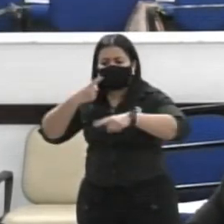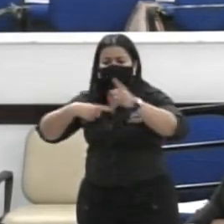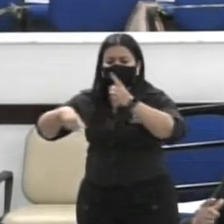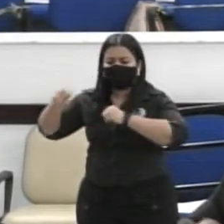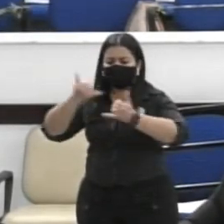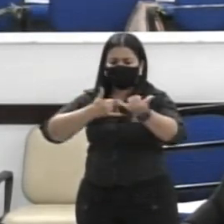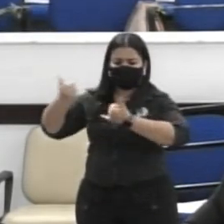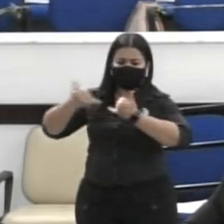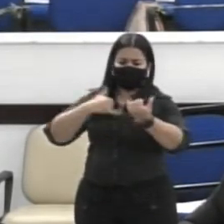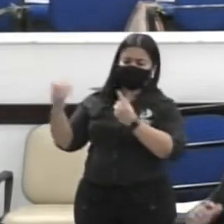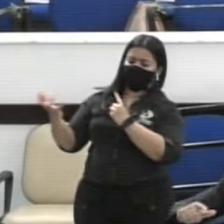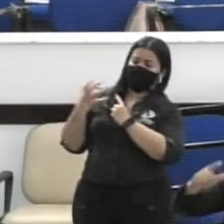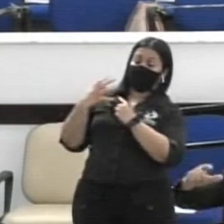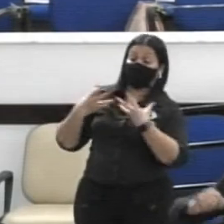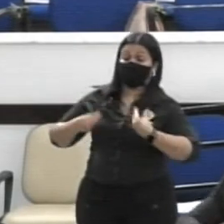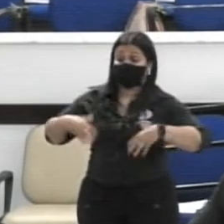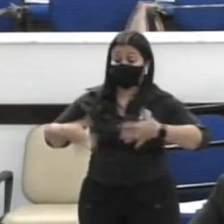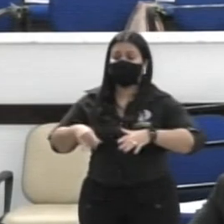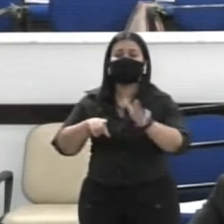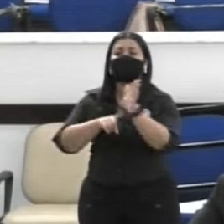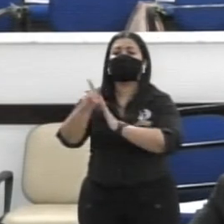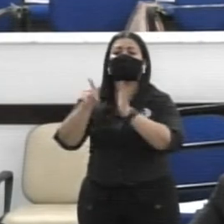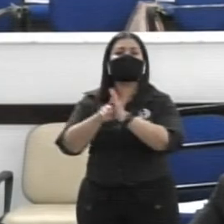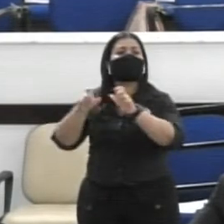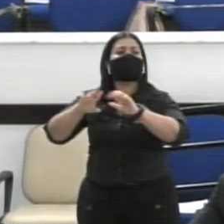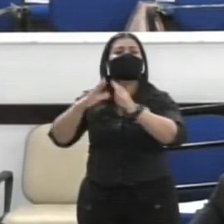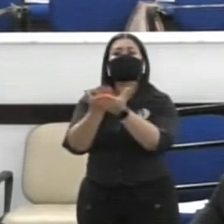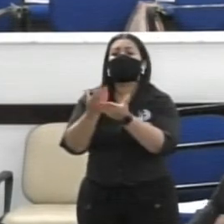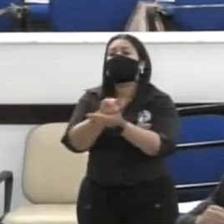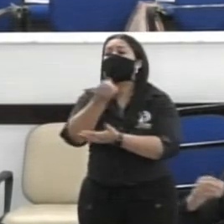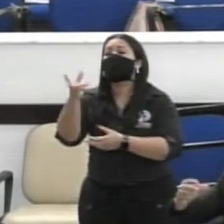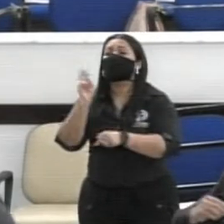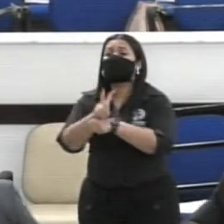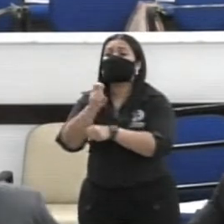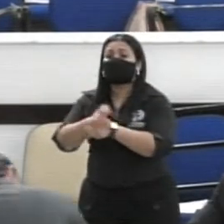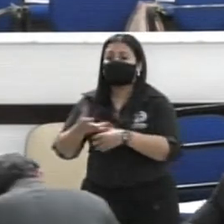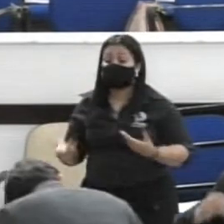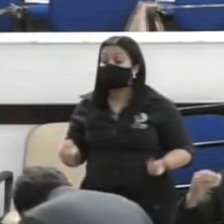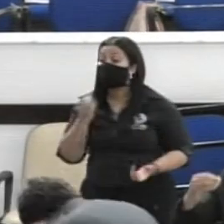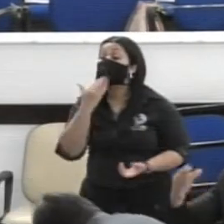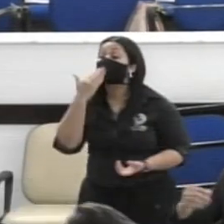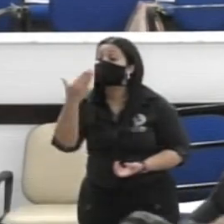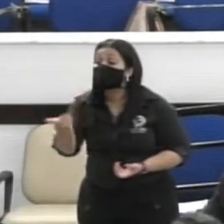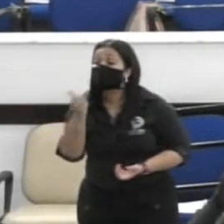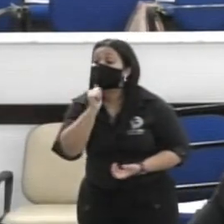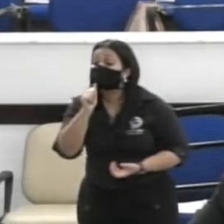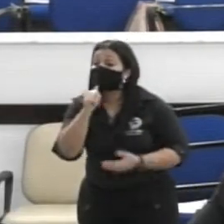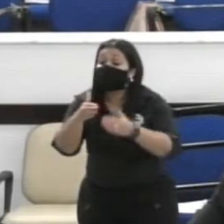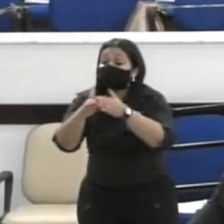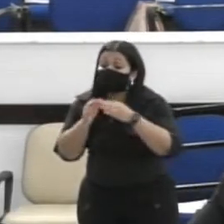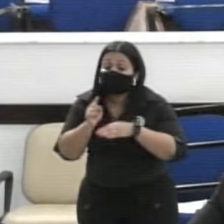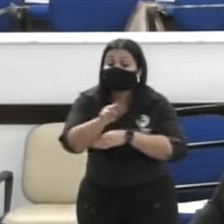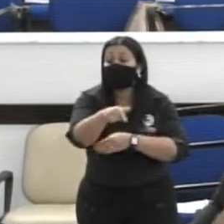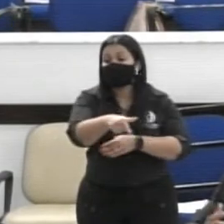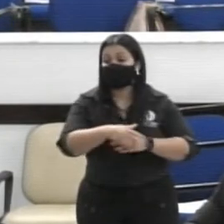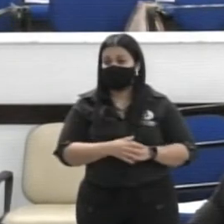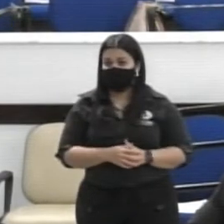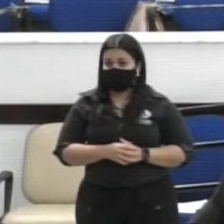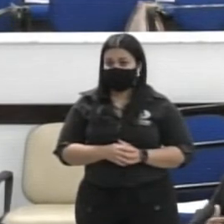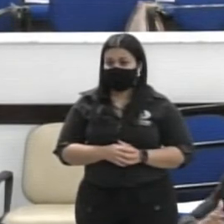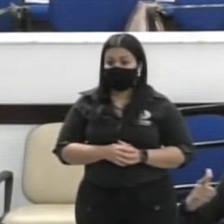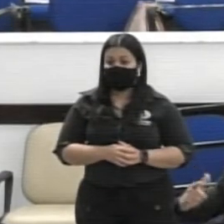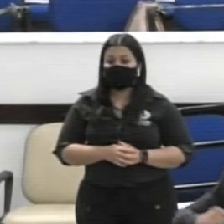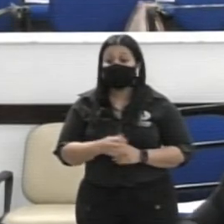me pergunta, quantas vagas tem naquela escola? Quantos pedidos de mãe implorando para entrar lá? Ninguém vê isso, ninguém